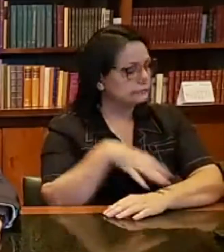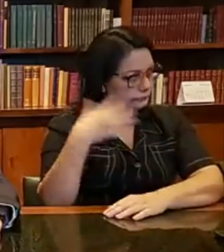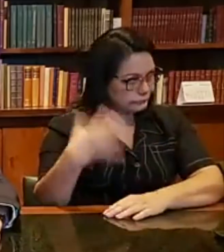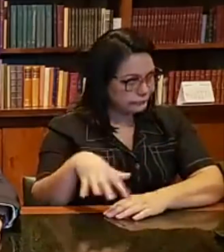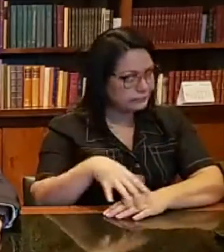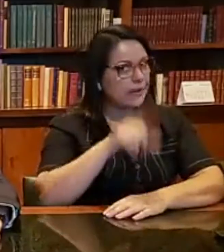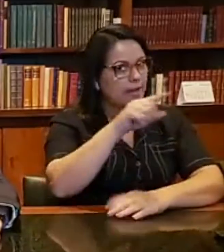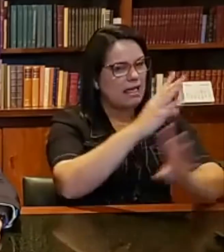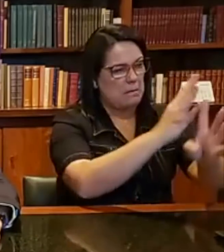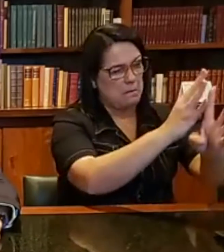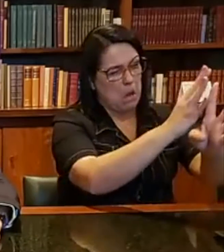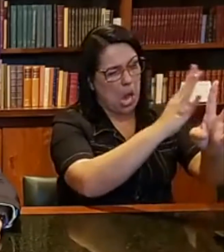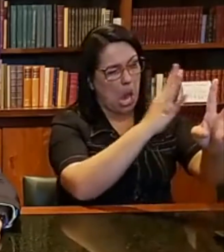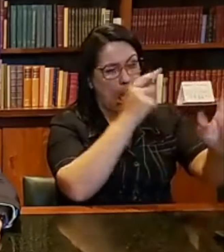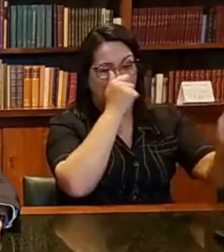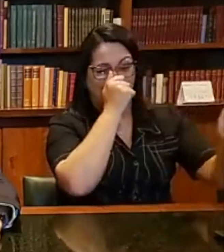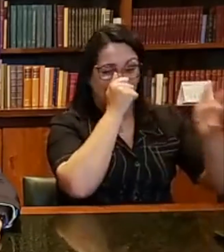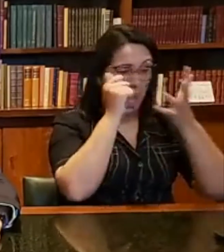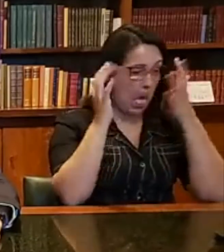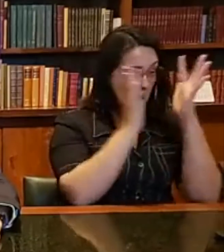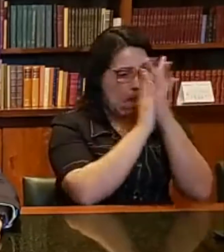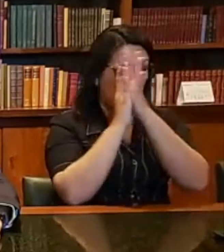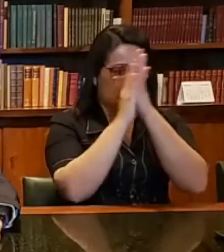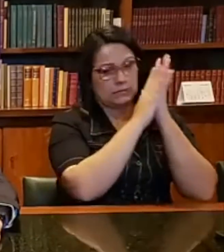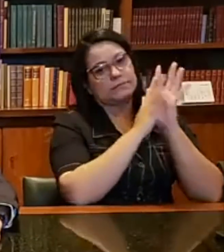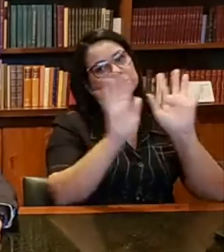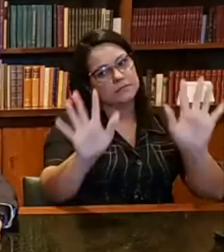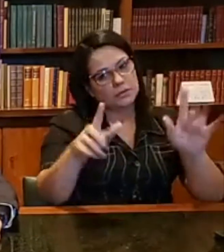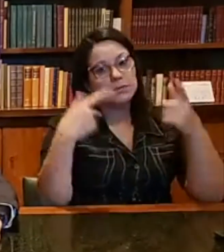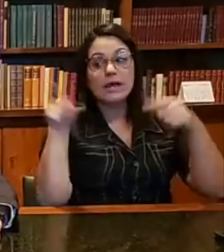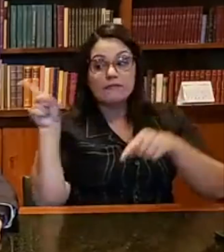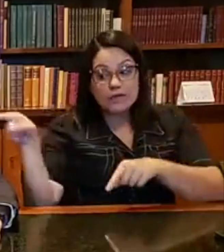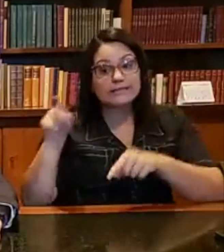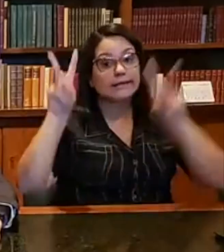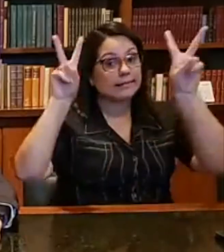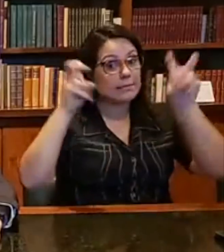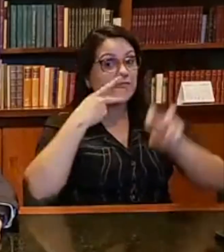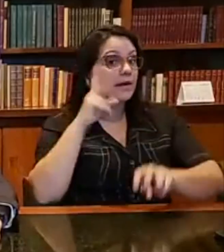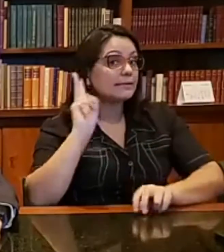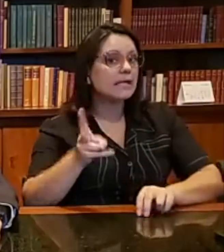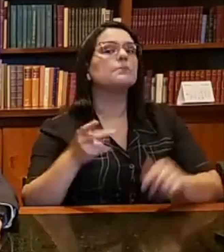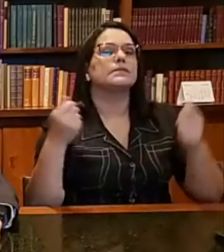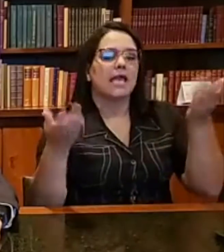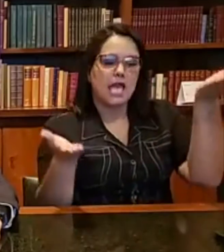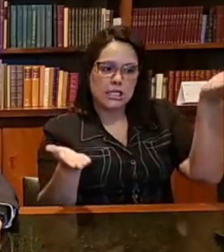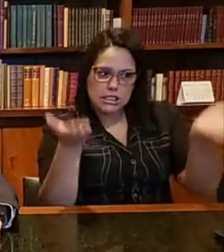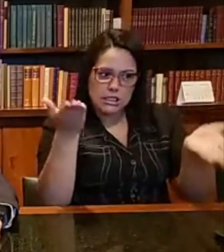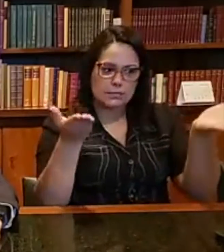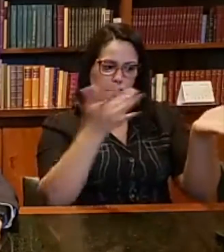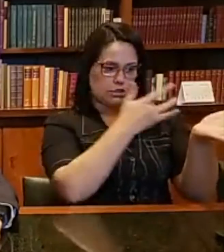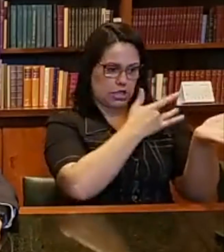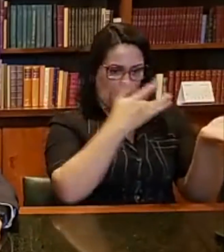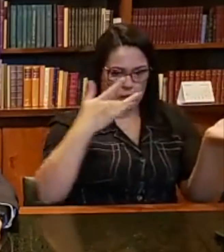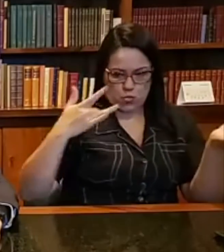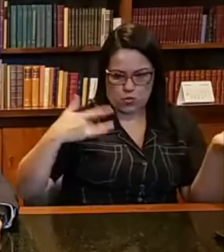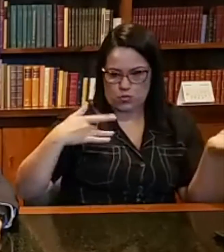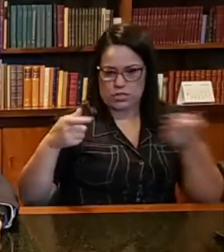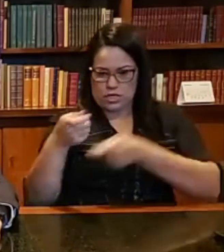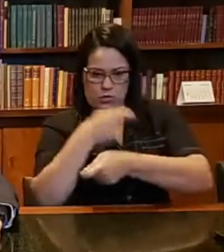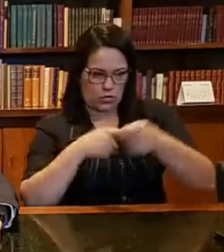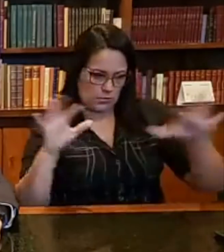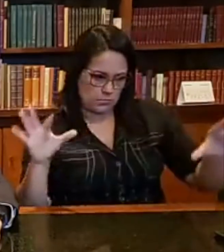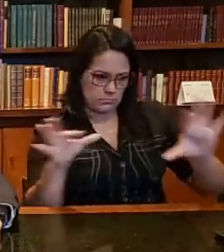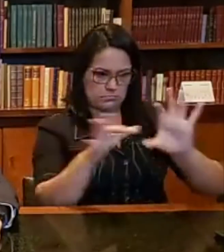esse equilíbrio que o senhor sempre fala entre a questão da saúde fundamental e a questão da economia fundamental. Se nós